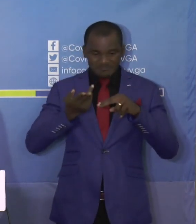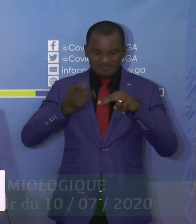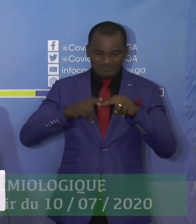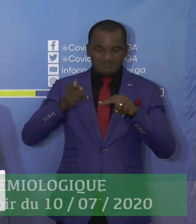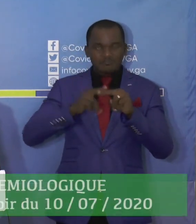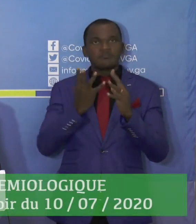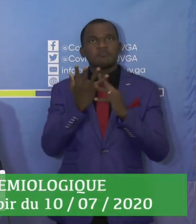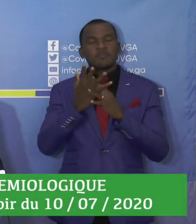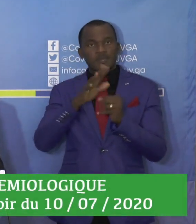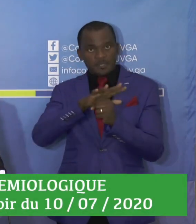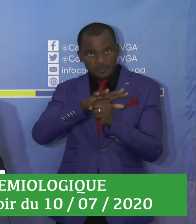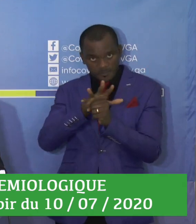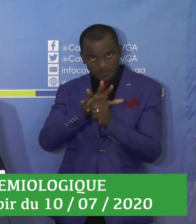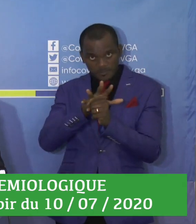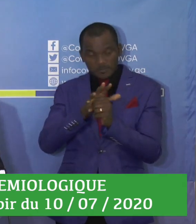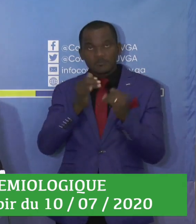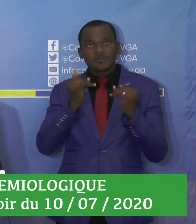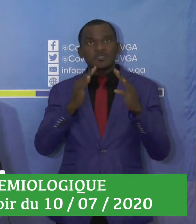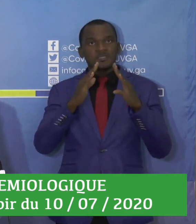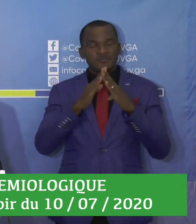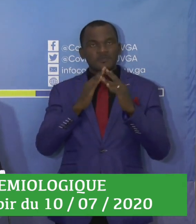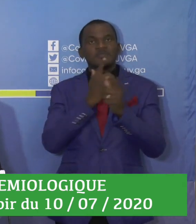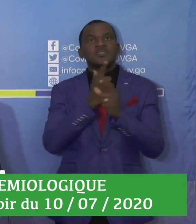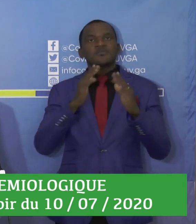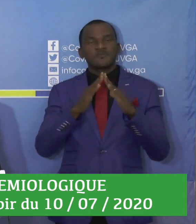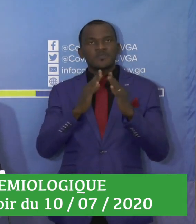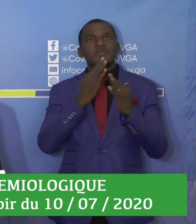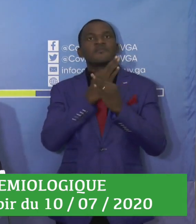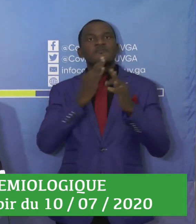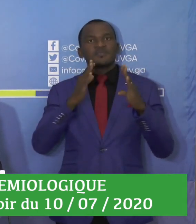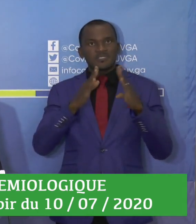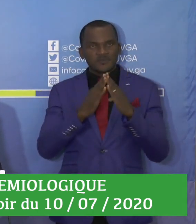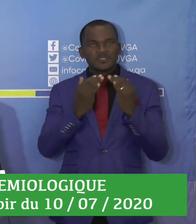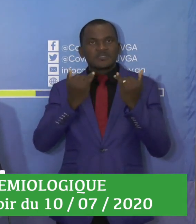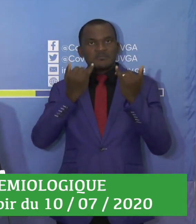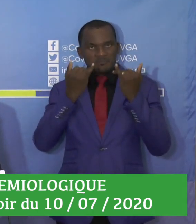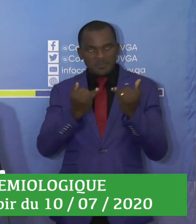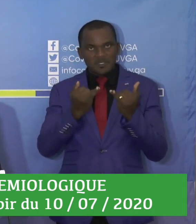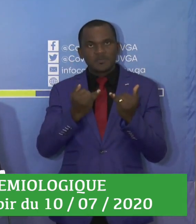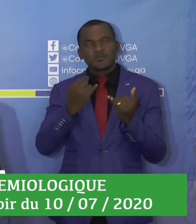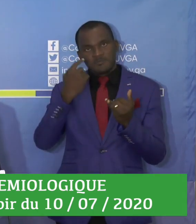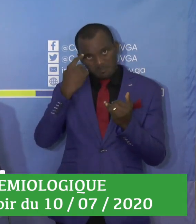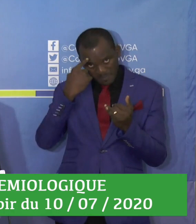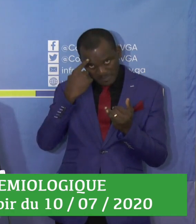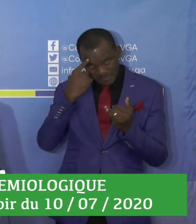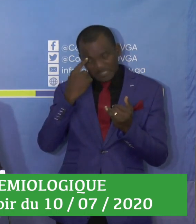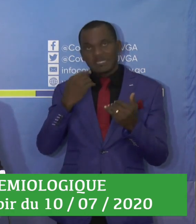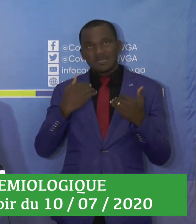la Covid-19, les villes de Libreville et Franceville sont considérées comme à risque